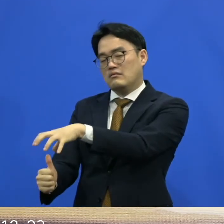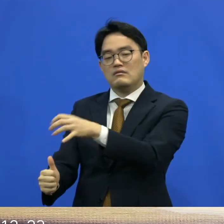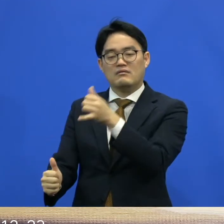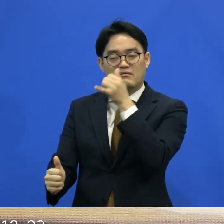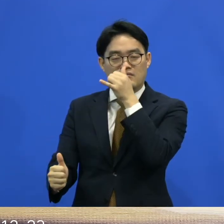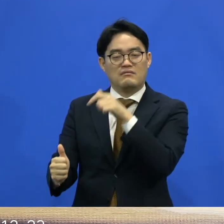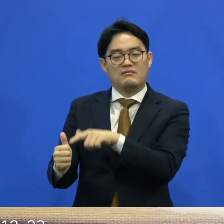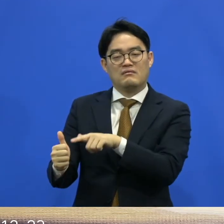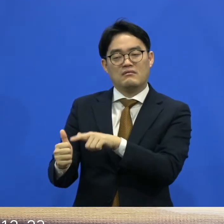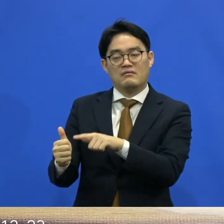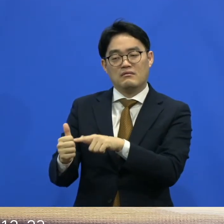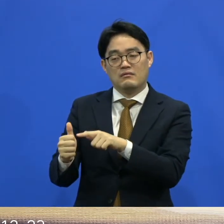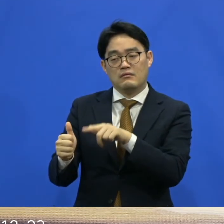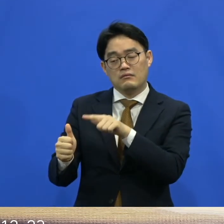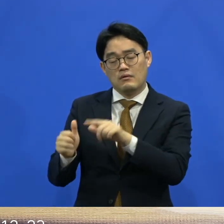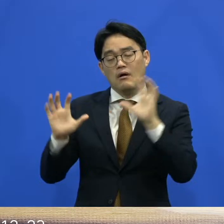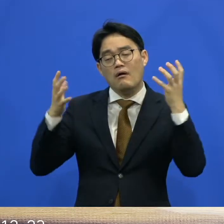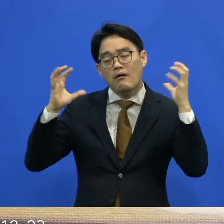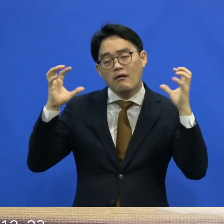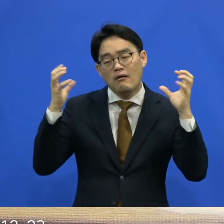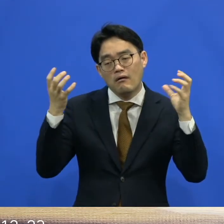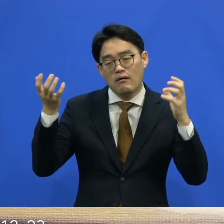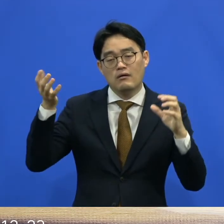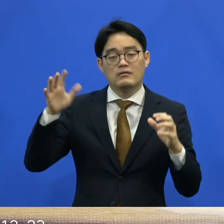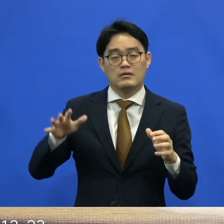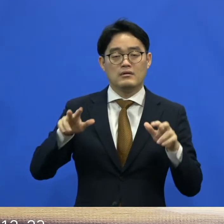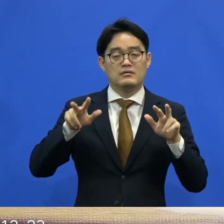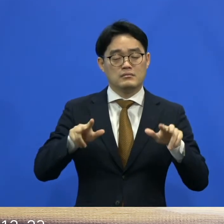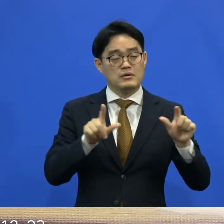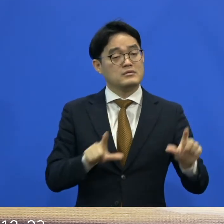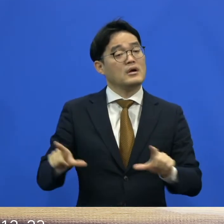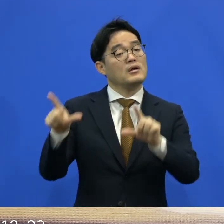너무 파란만장해요. 꼬여도 한참 꼬였습니다.